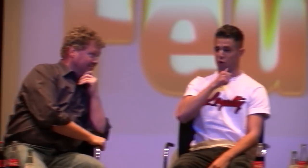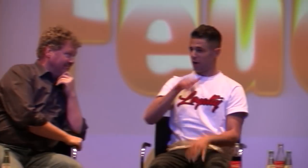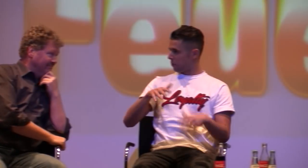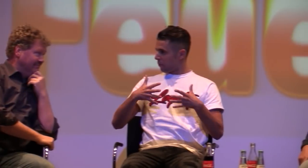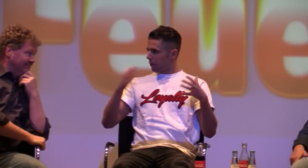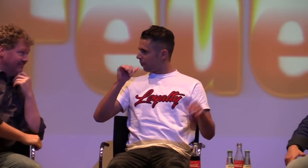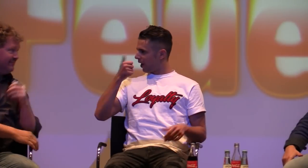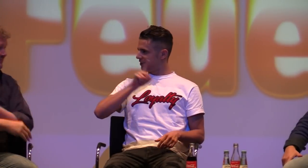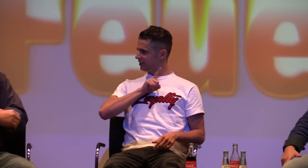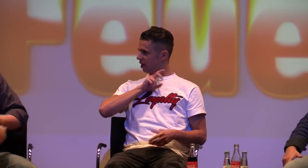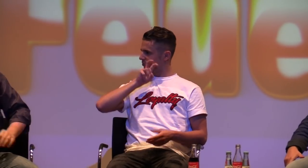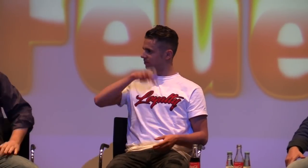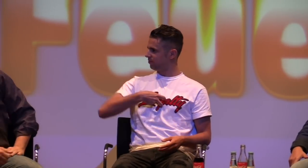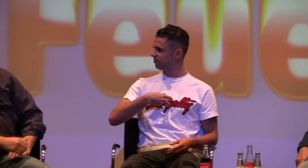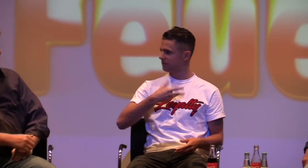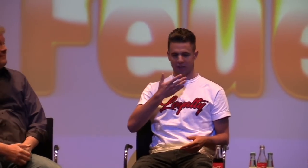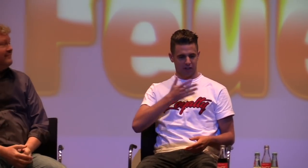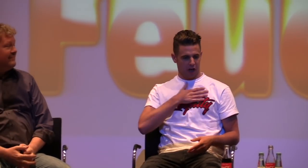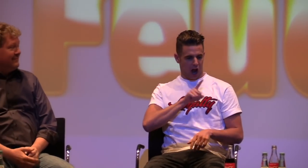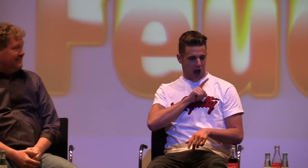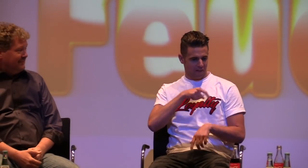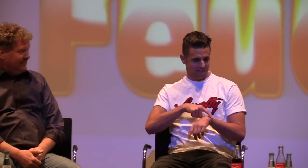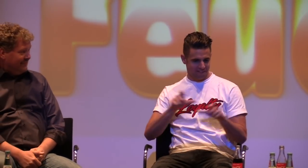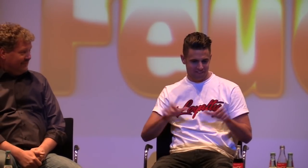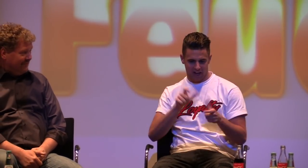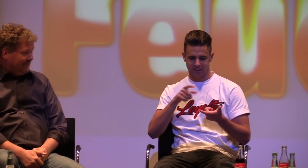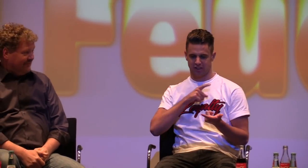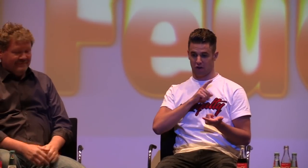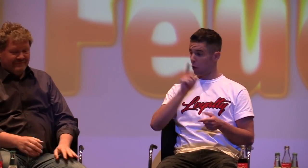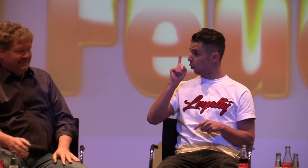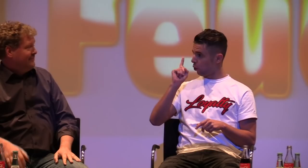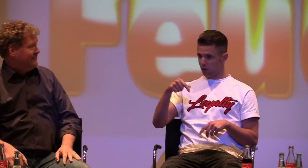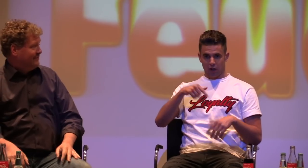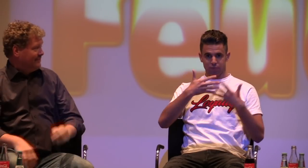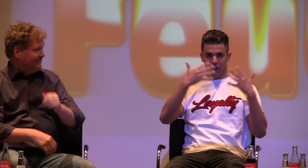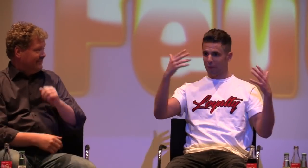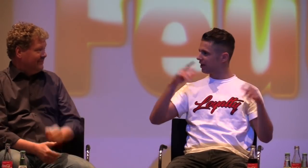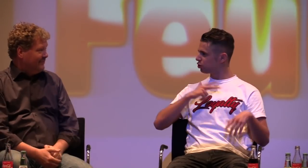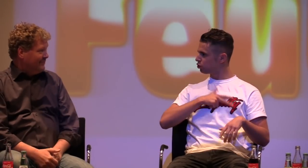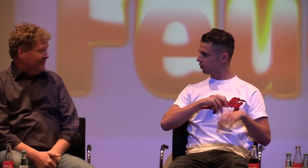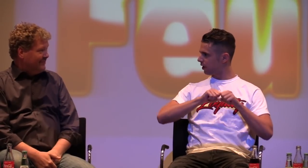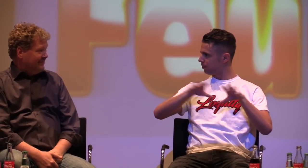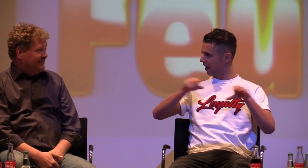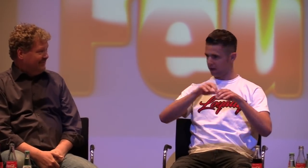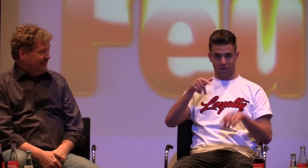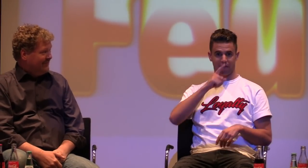Strategie Leute zu erreichen. Es ist ja auch so, dass die jungen Leute immer mehr auf sich selbst gucken,